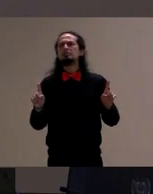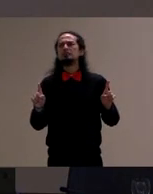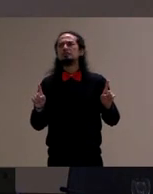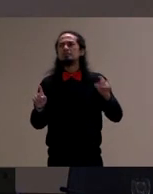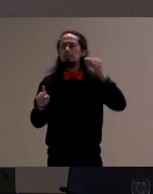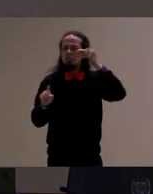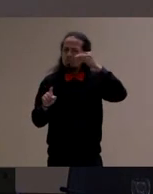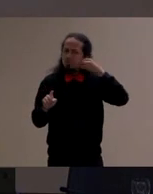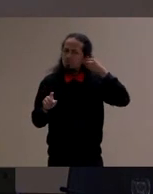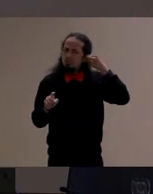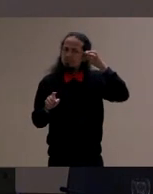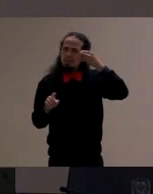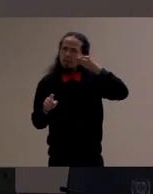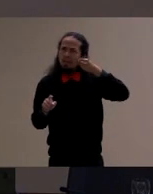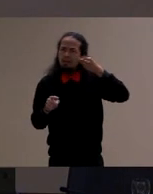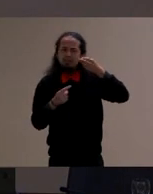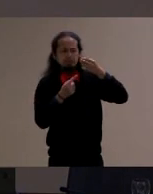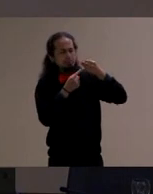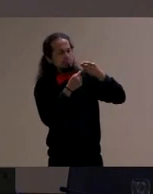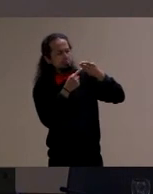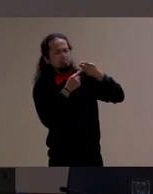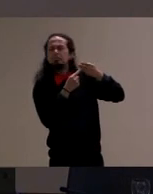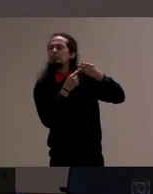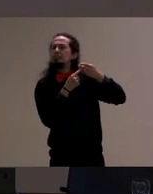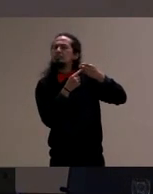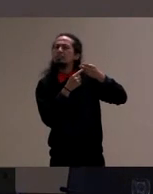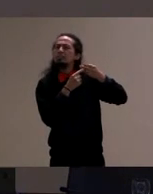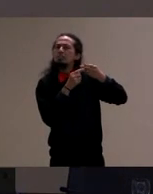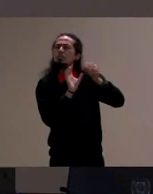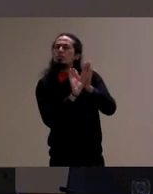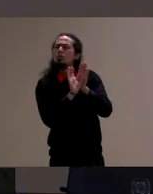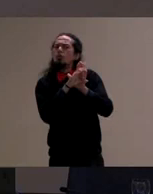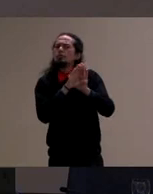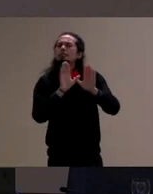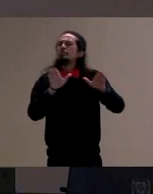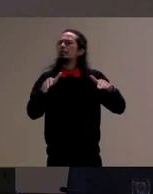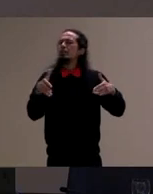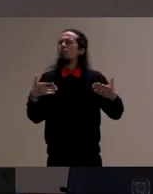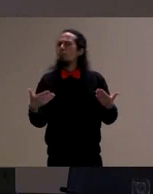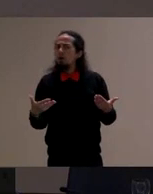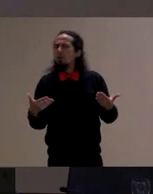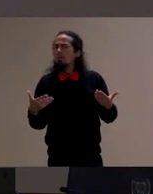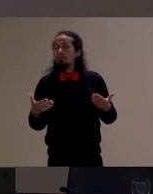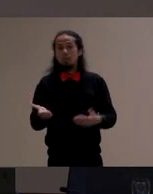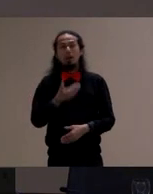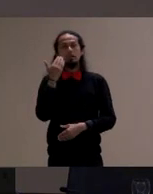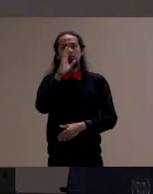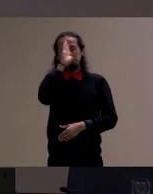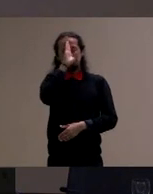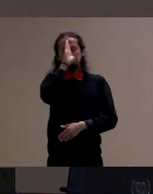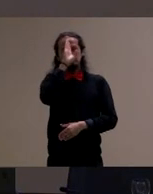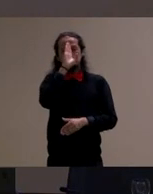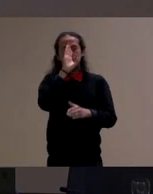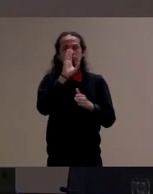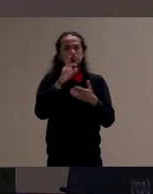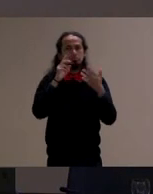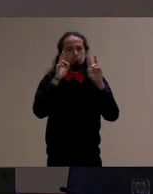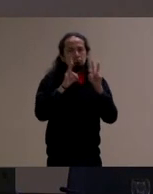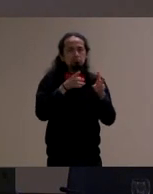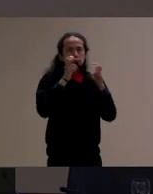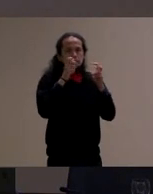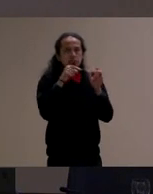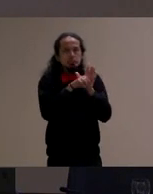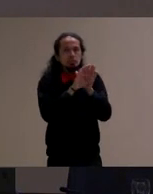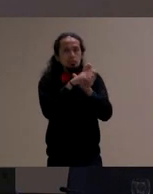experiência Esse foi também um Ponto Central que nós nos debruçamos né e já